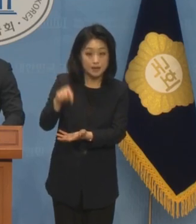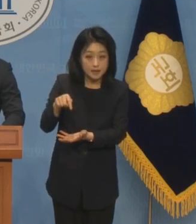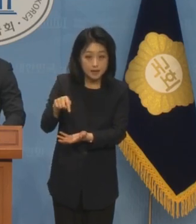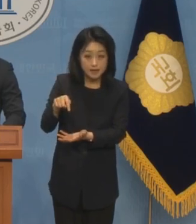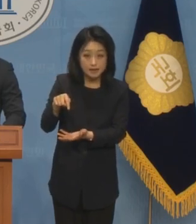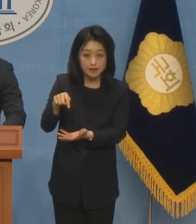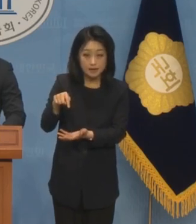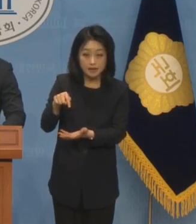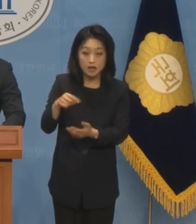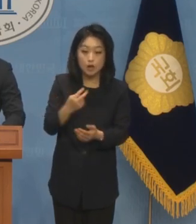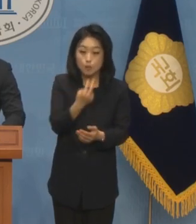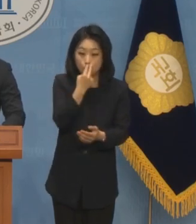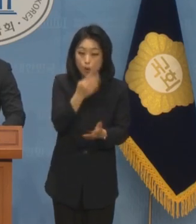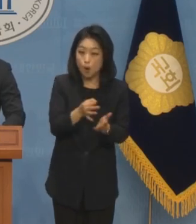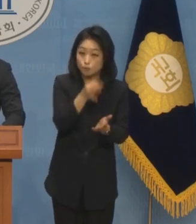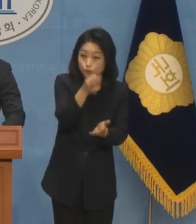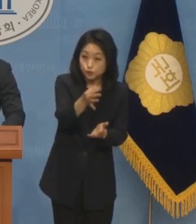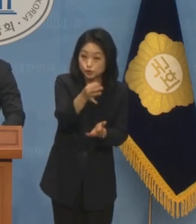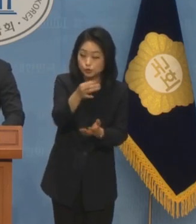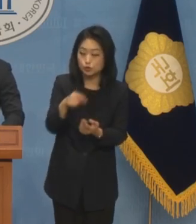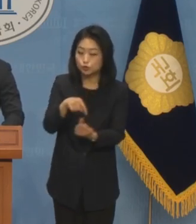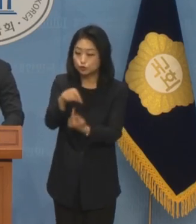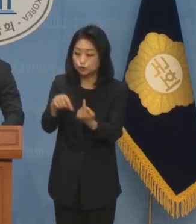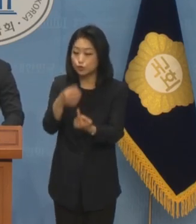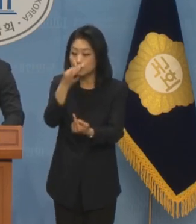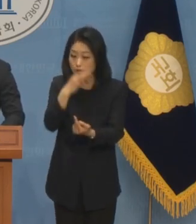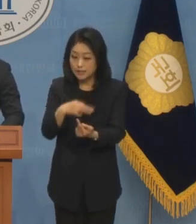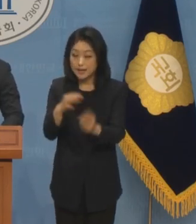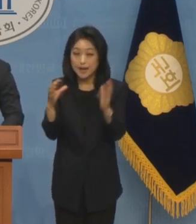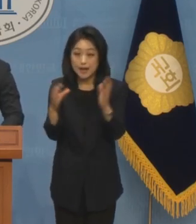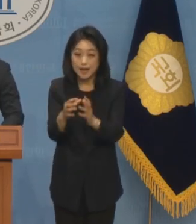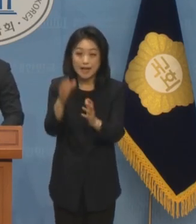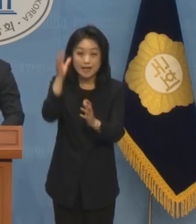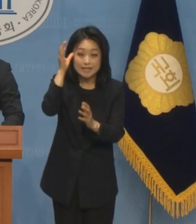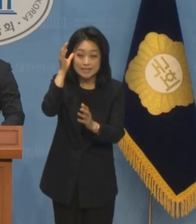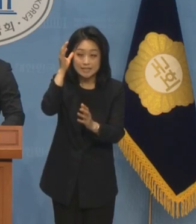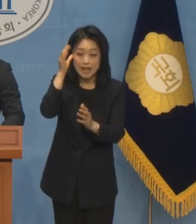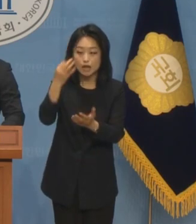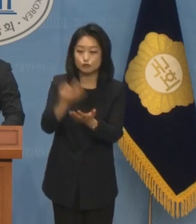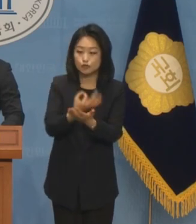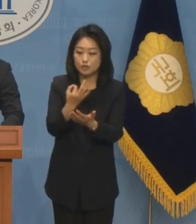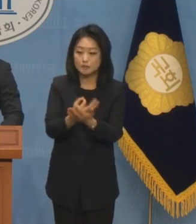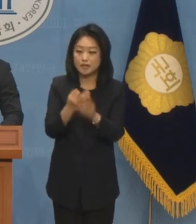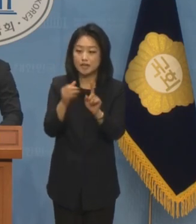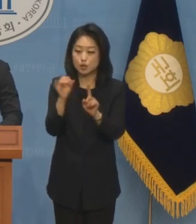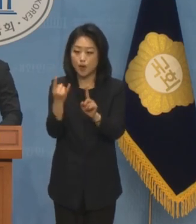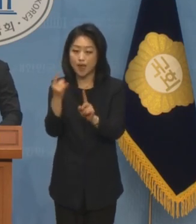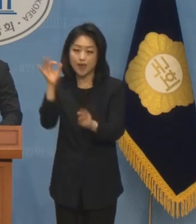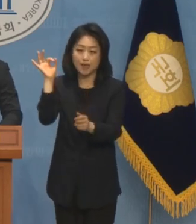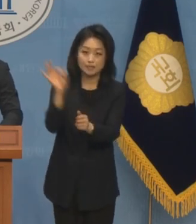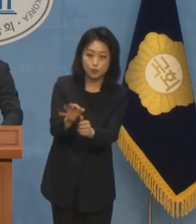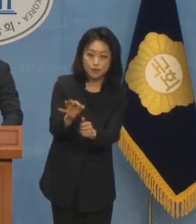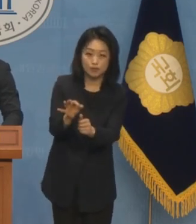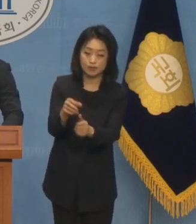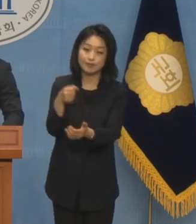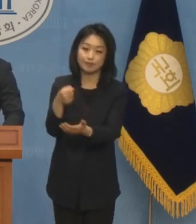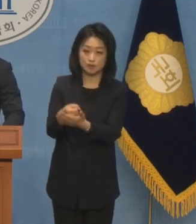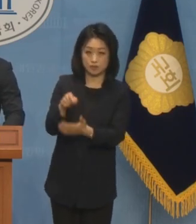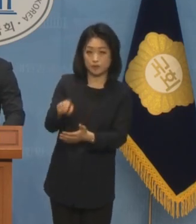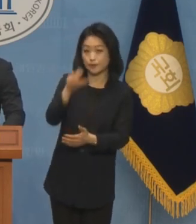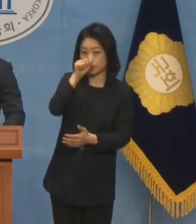이들이 낸 보험료와 운용 수익만이 합쳐진 기대 수익비 1회 보험금으로 지급하자는 방안입니다